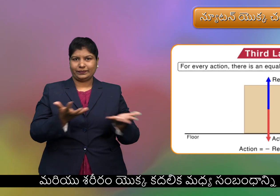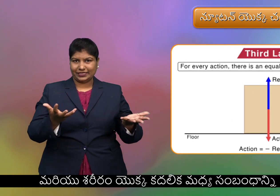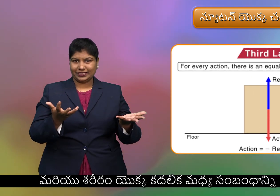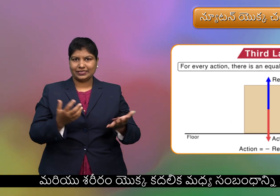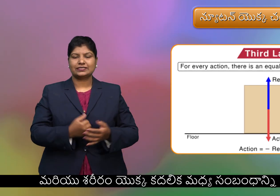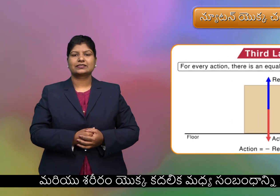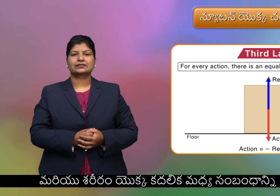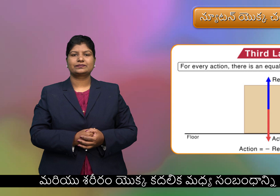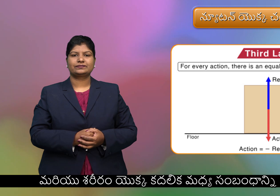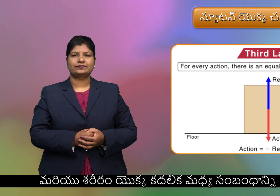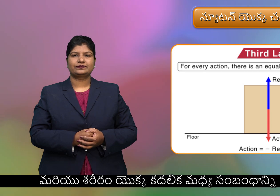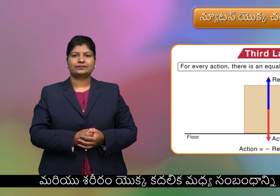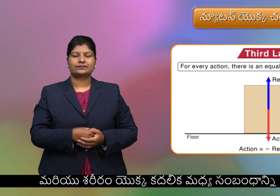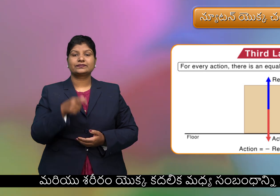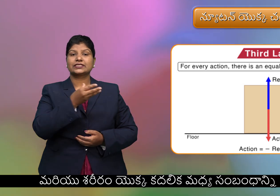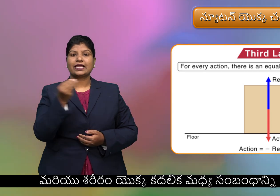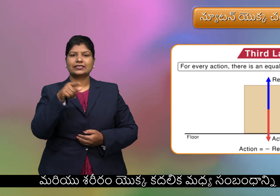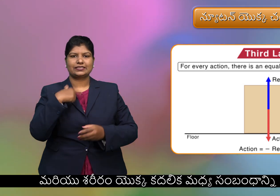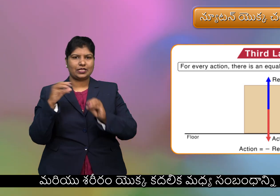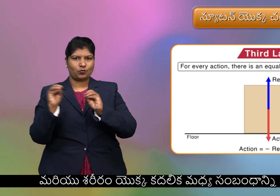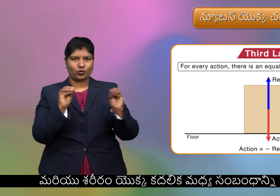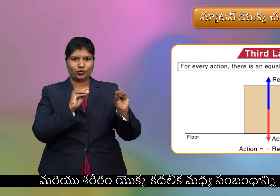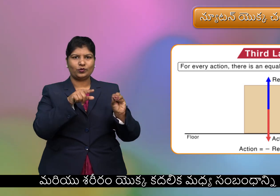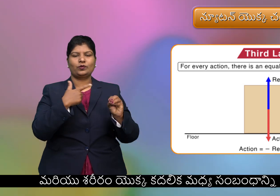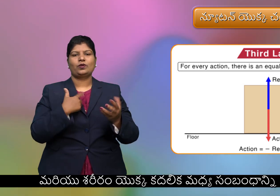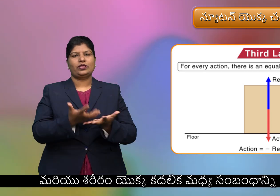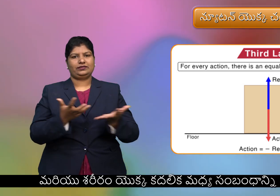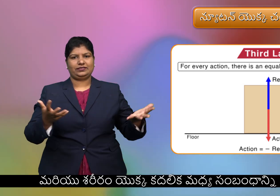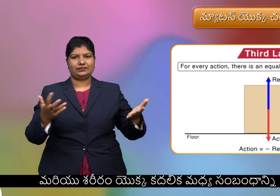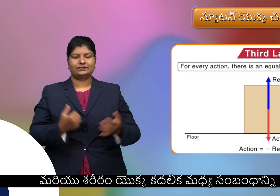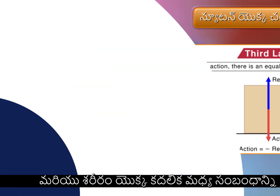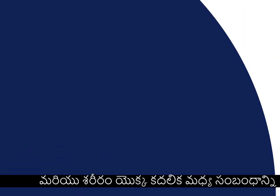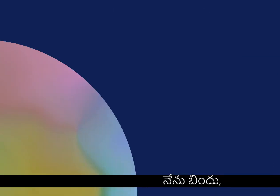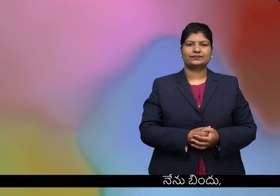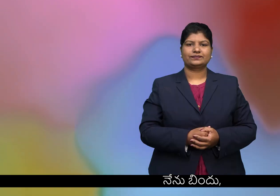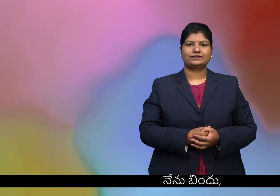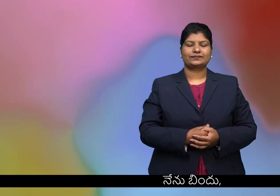మరియు శరీరం యొక్క కదలిక మధ్య సంబంధాన్ని ఏర్పరుస్తాయి. నేను బిందు.